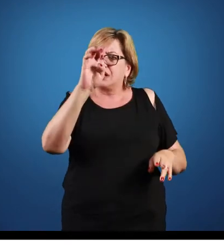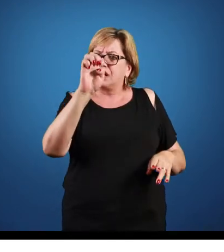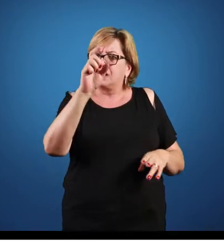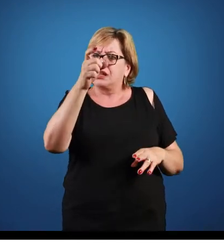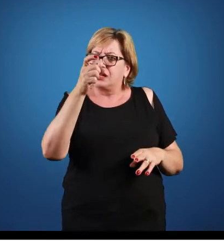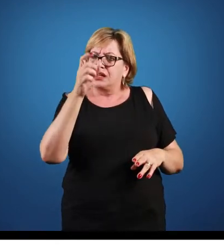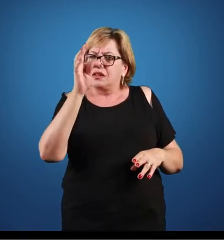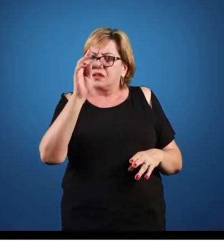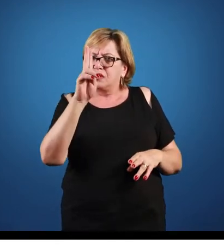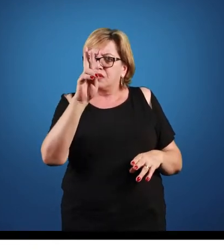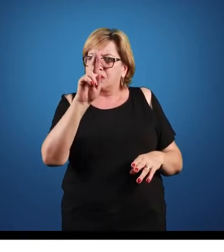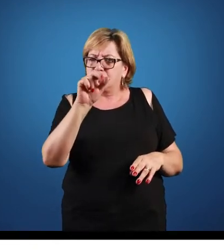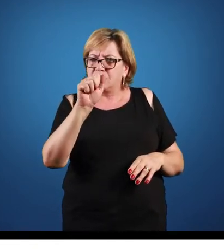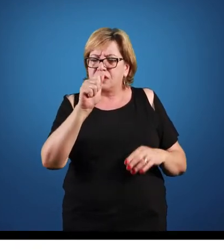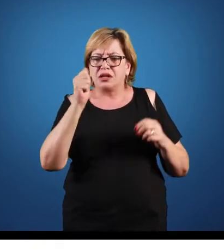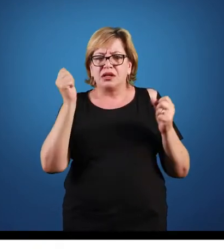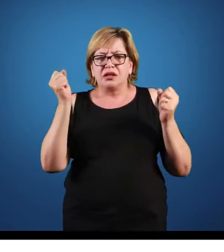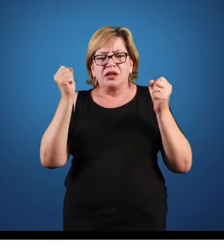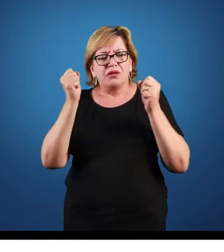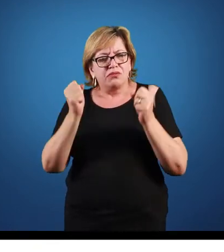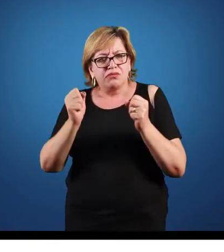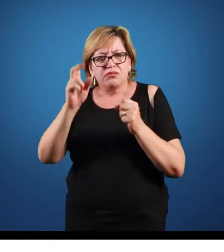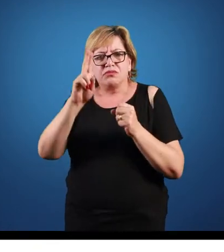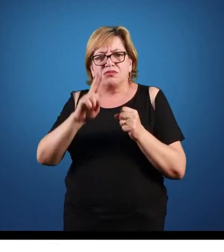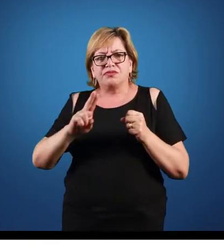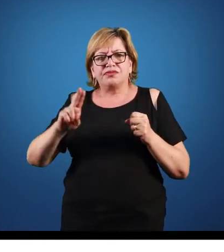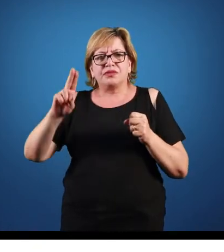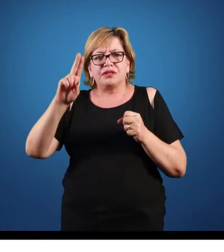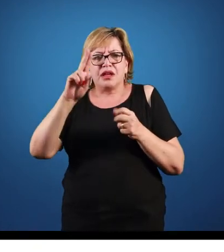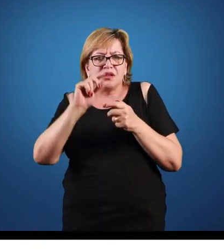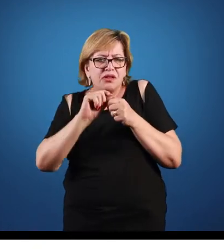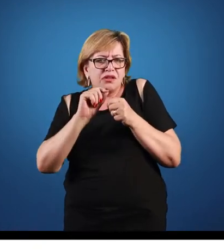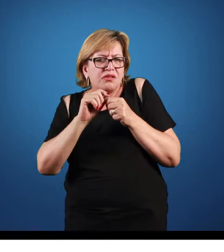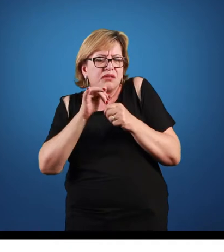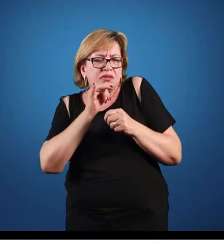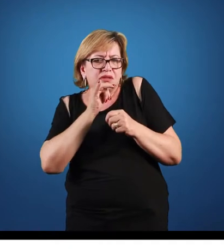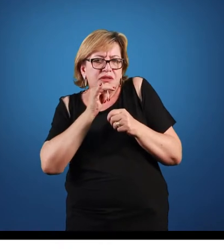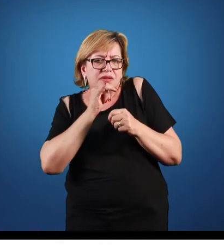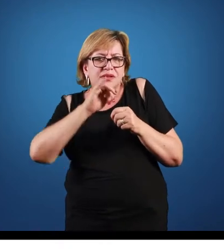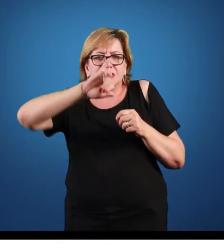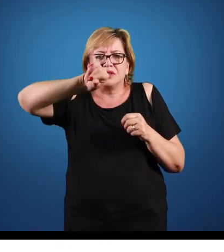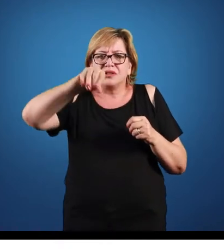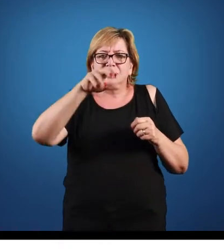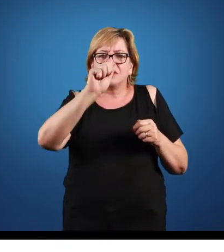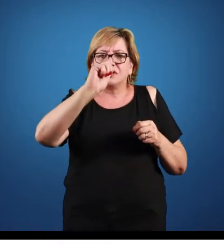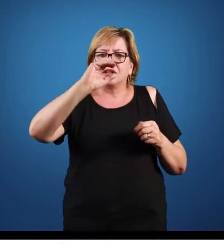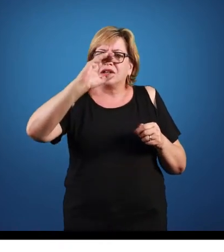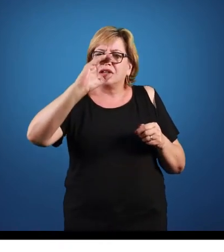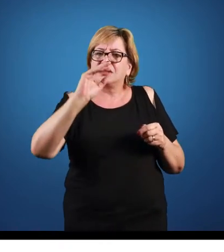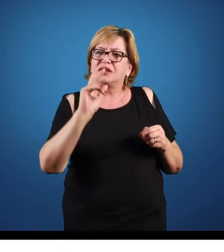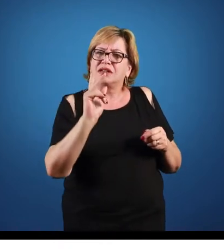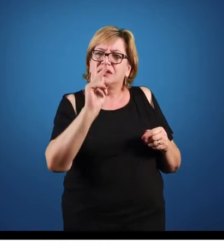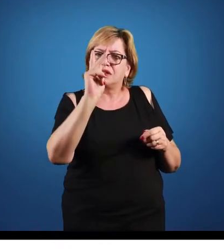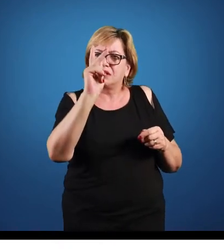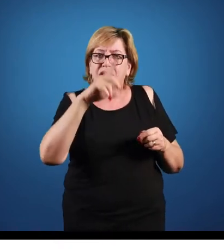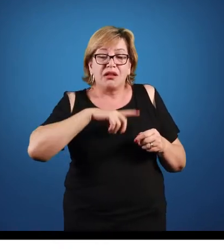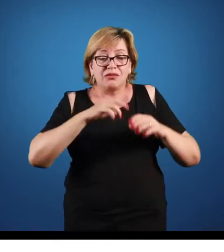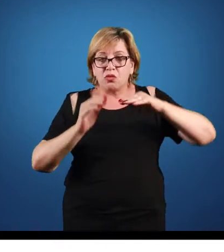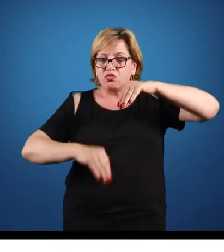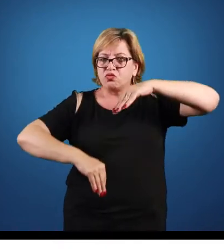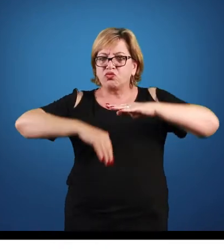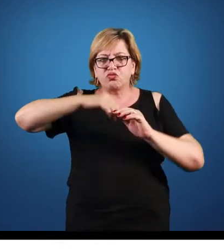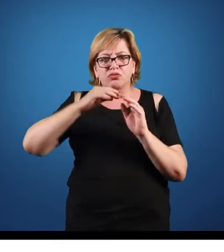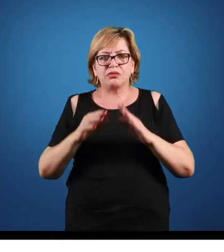boneco do movimento dá pra deixar é um exemplo fiz um boné quinta não trouxe ele mas do jec dora de aventura então ele não tem articulação